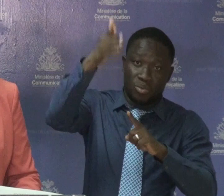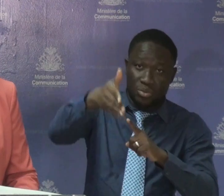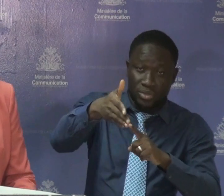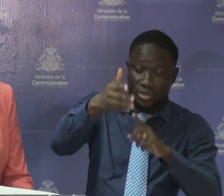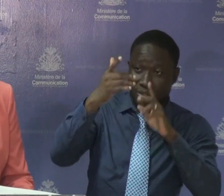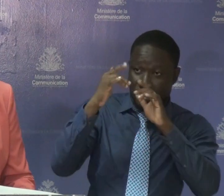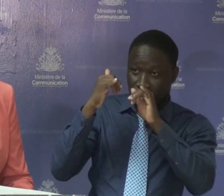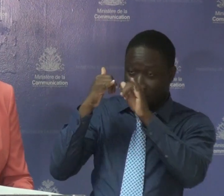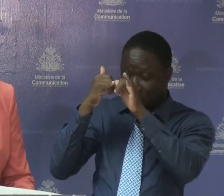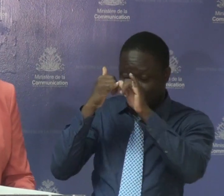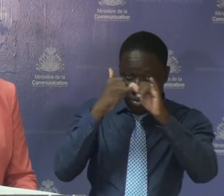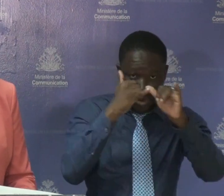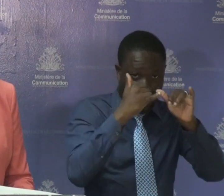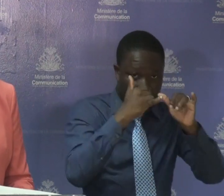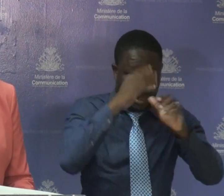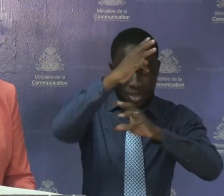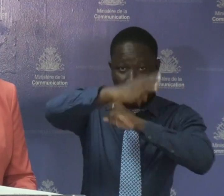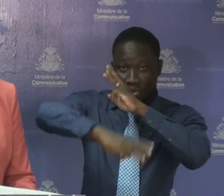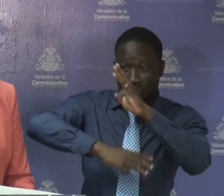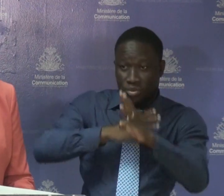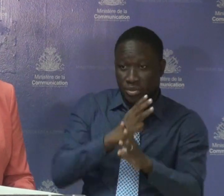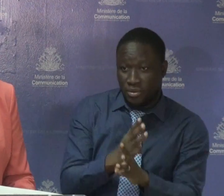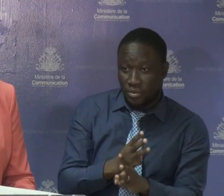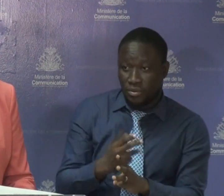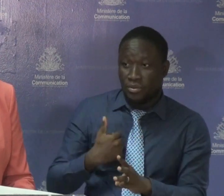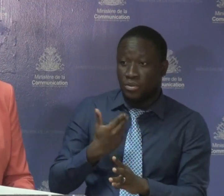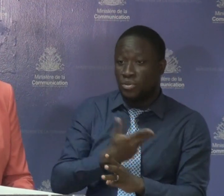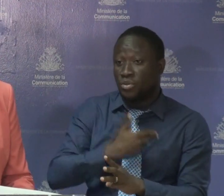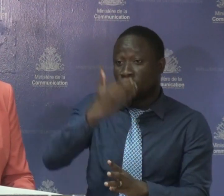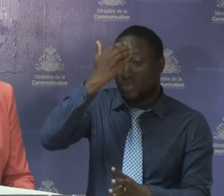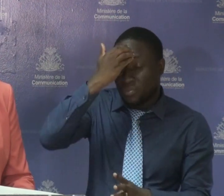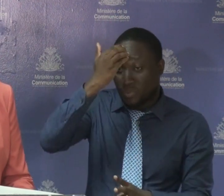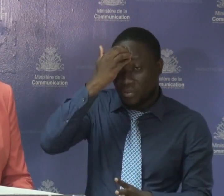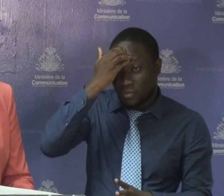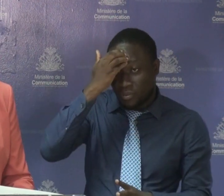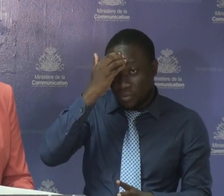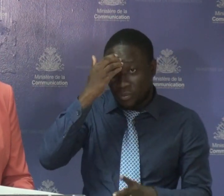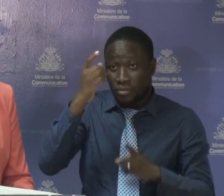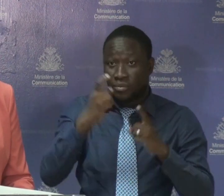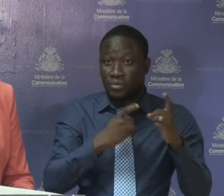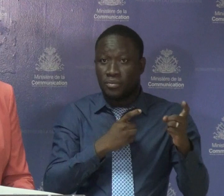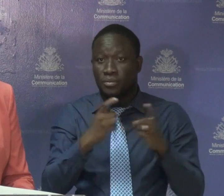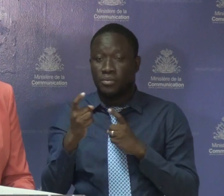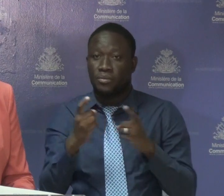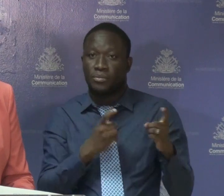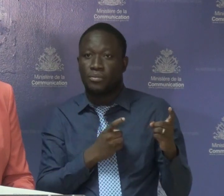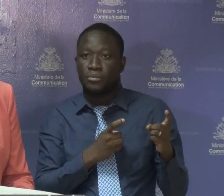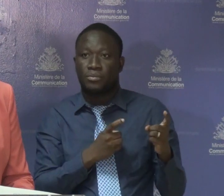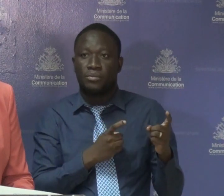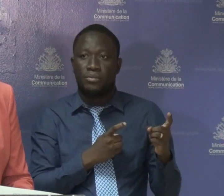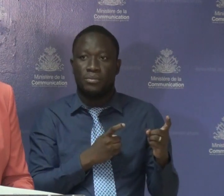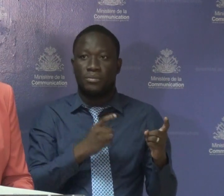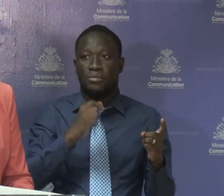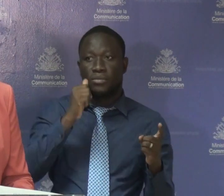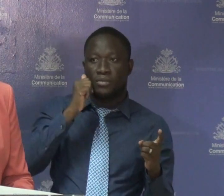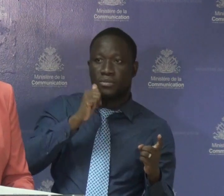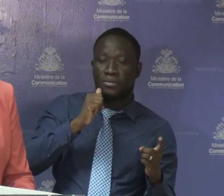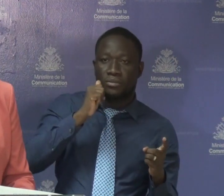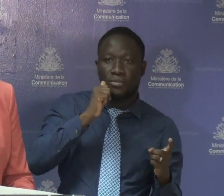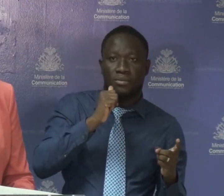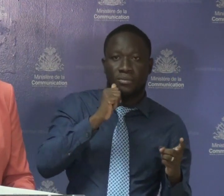brancher et au niveau de mondial là, et nous tous connaît que Jason Derulo qui lui-même que c'est un